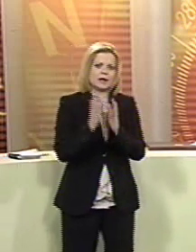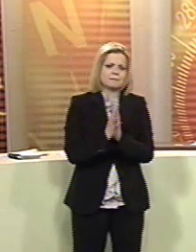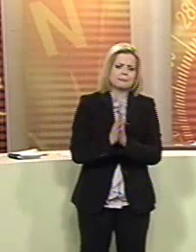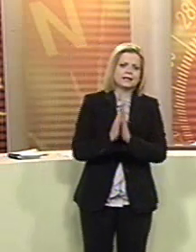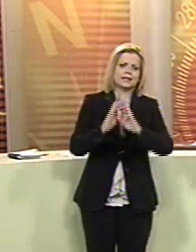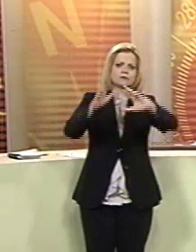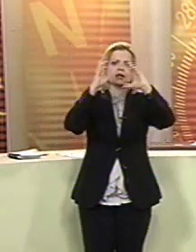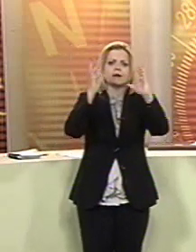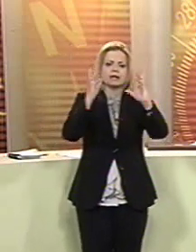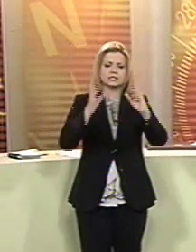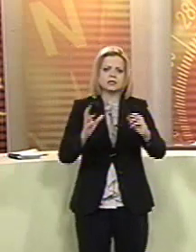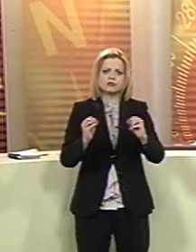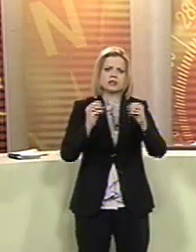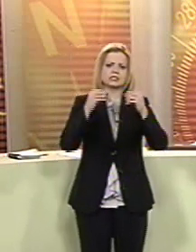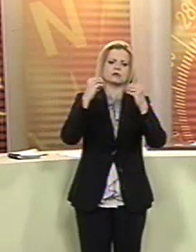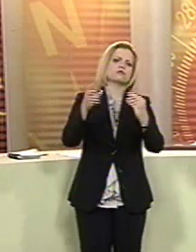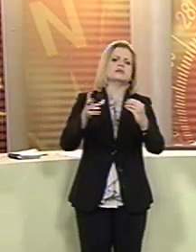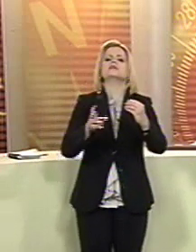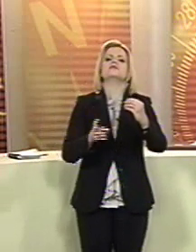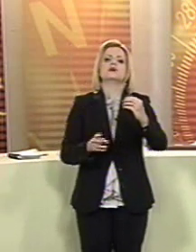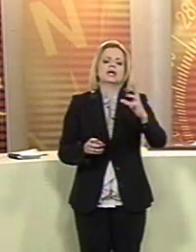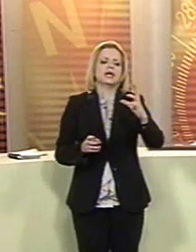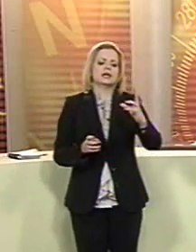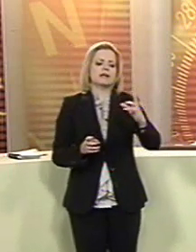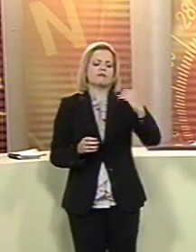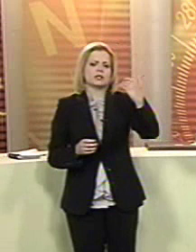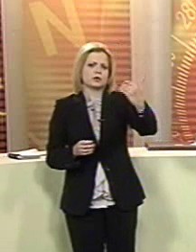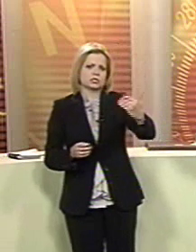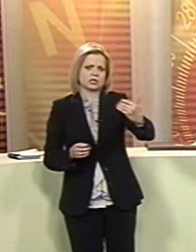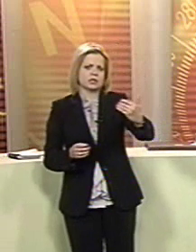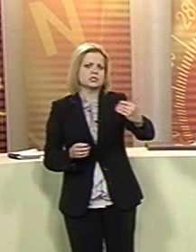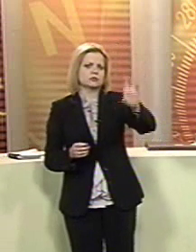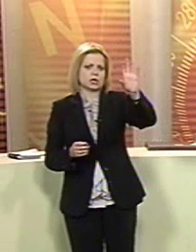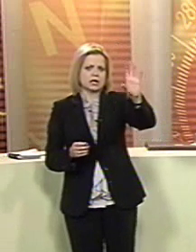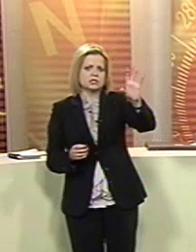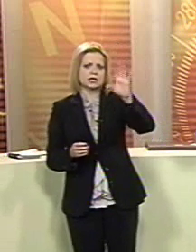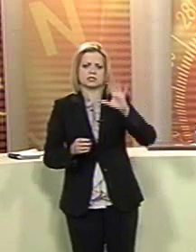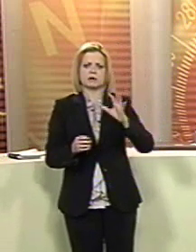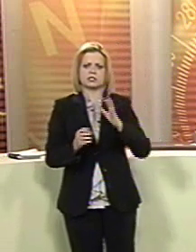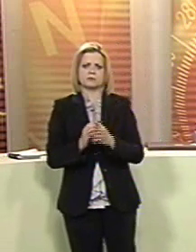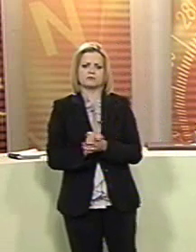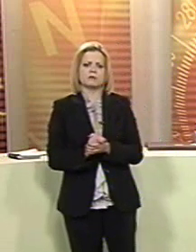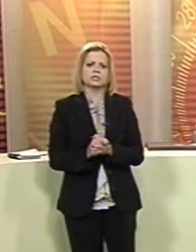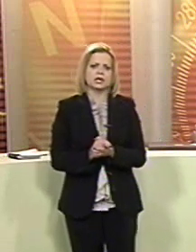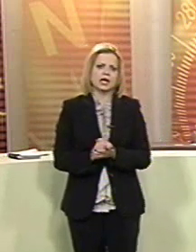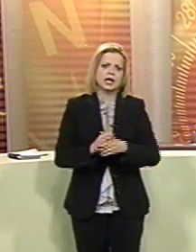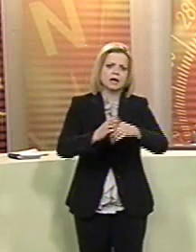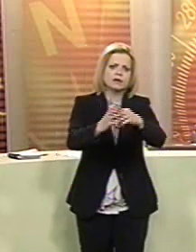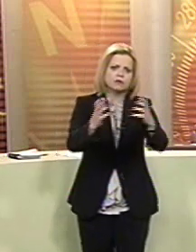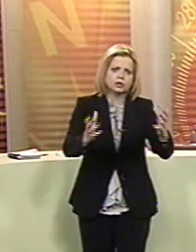bem, quero saber mais. Se eu já sei que o domicílio ele é formado por esses requisitos, residência, mais ânimo de permanecer, a pergunta que